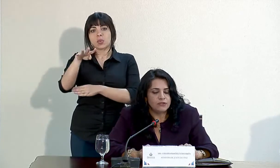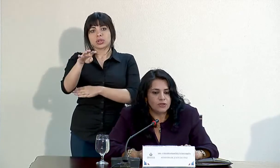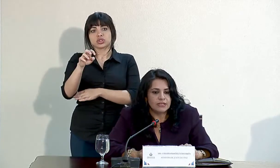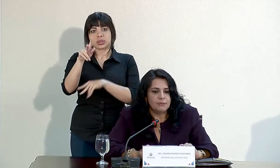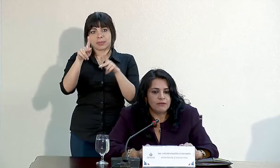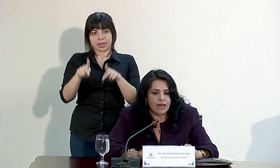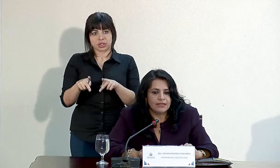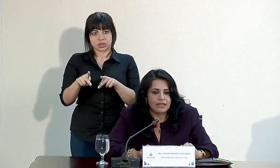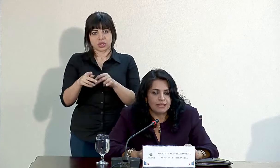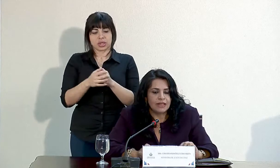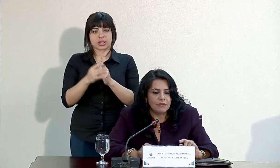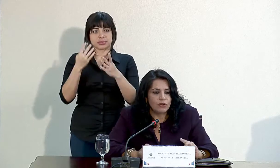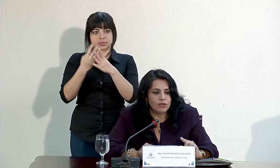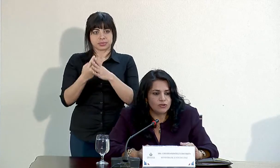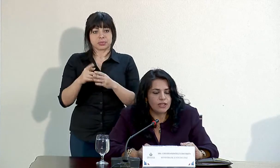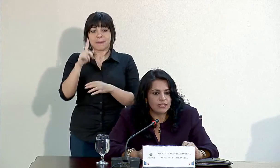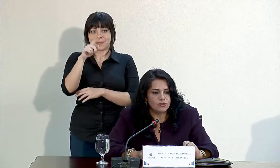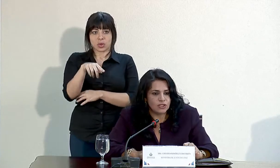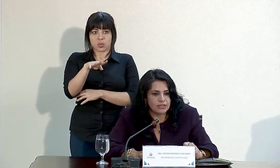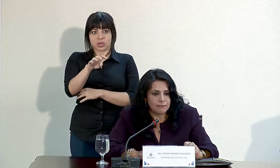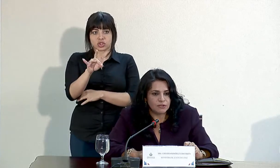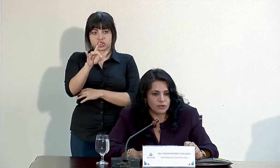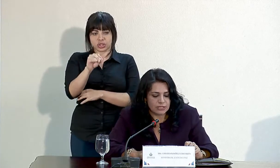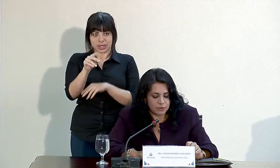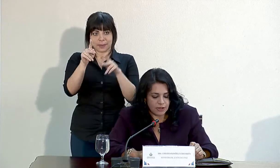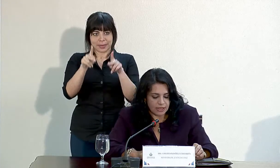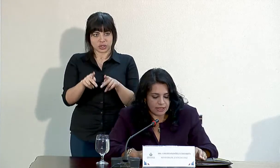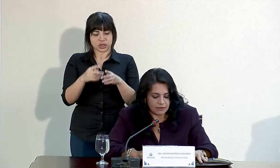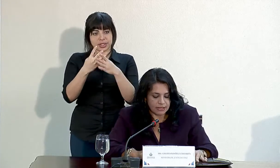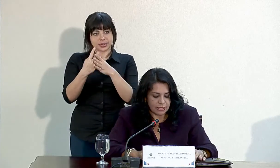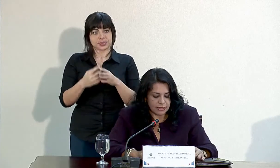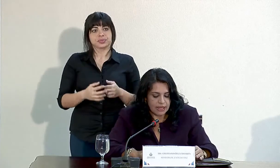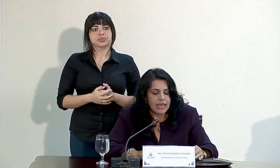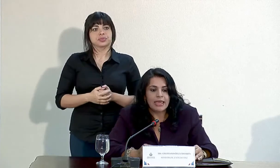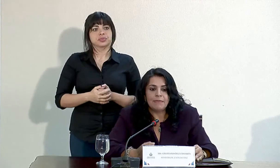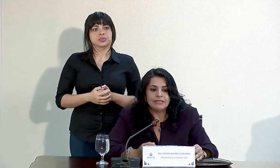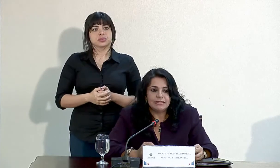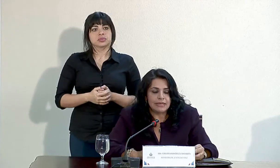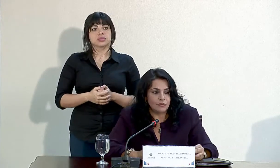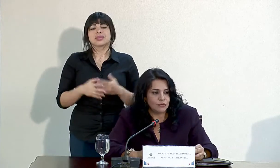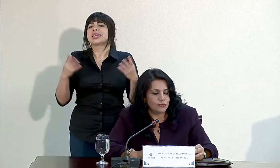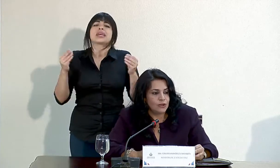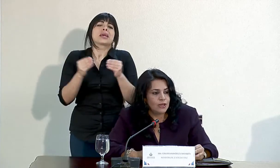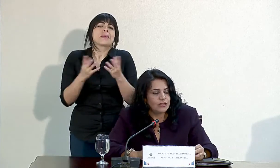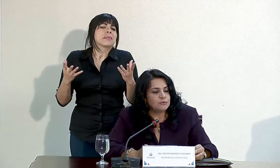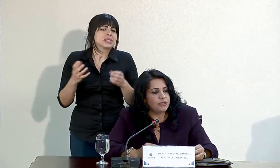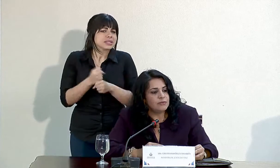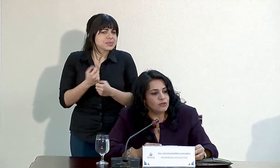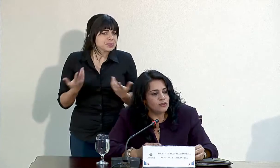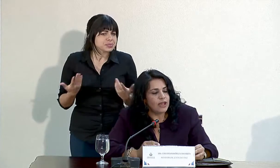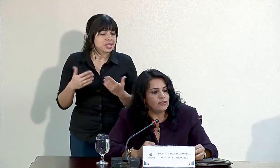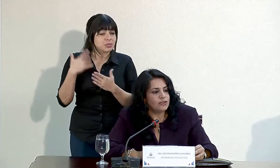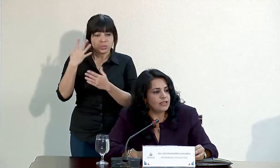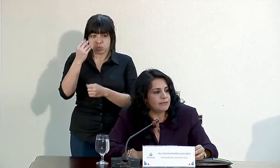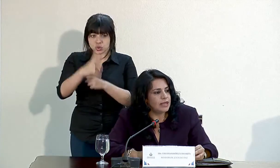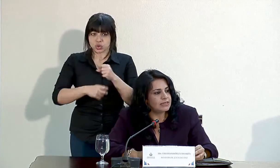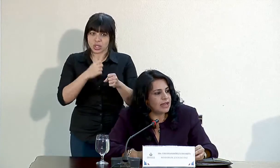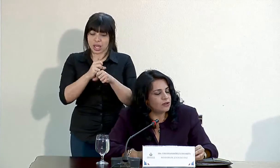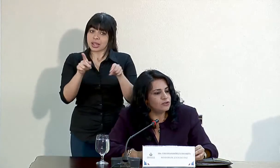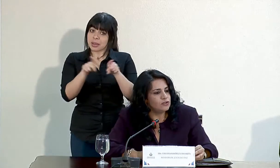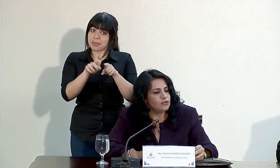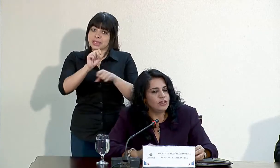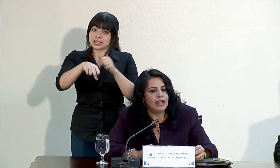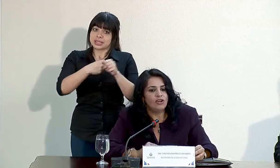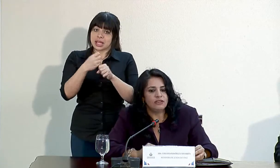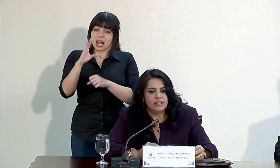1.400 personas privadas de libertad, 1.480 personas privadas de libertad. ¿Qué más hicimos? Después de muchos años de que también la